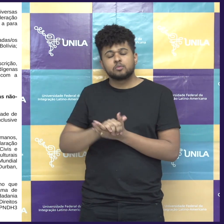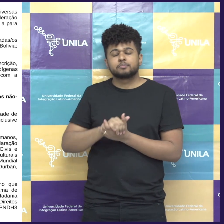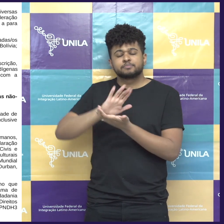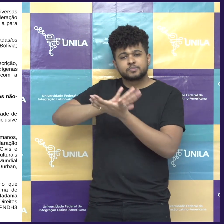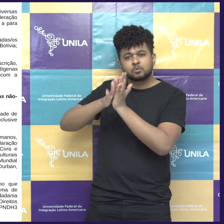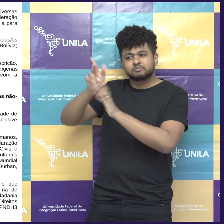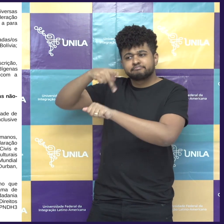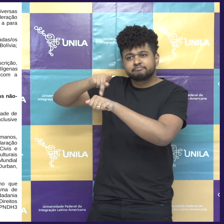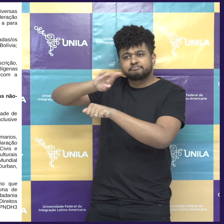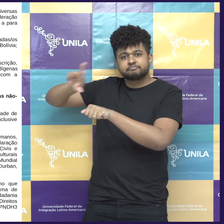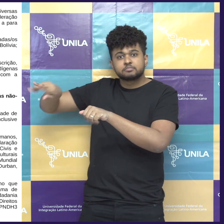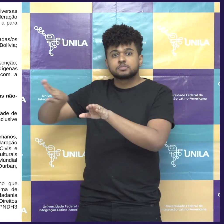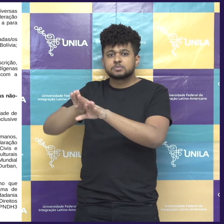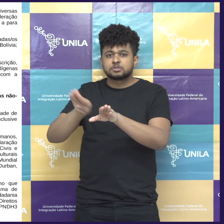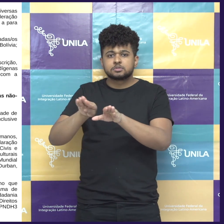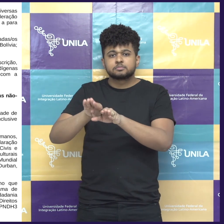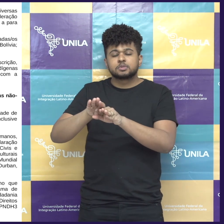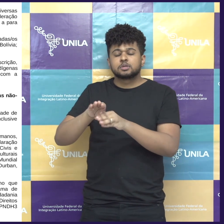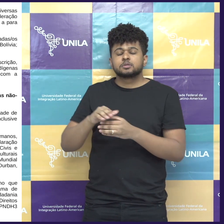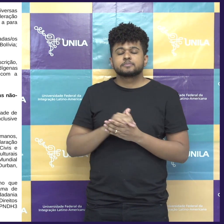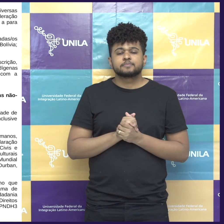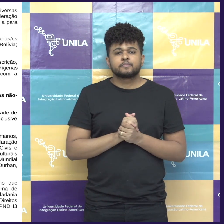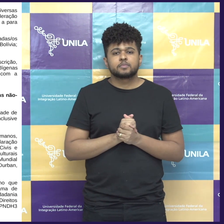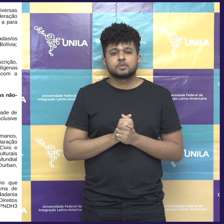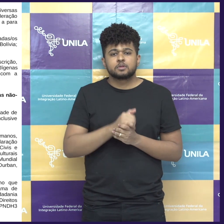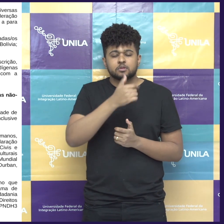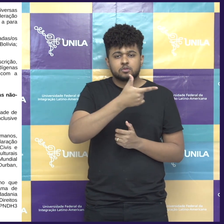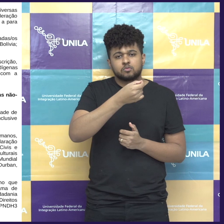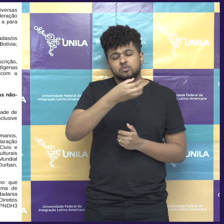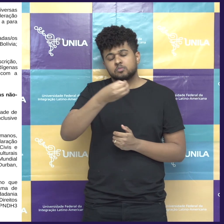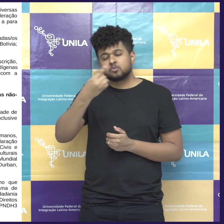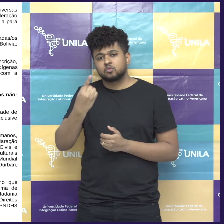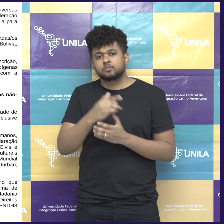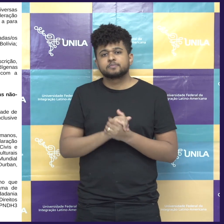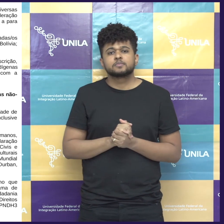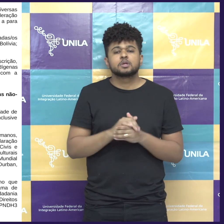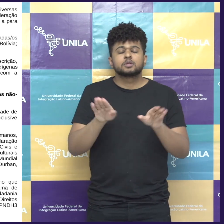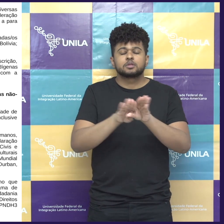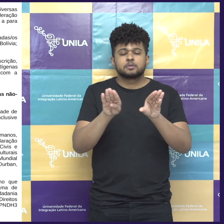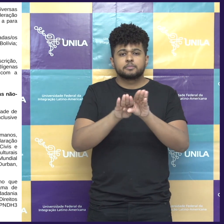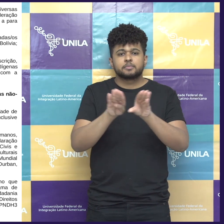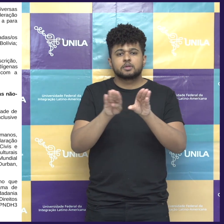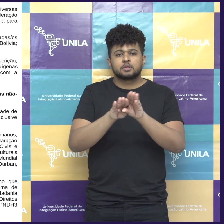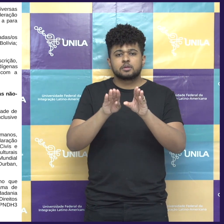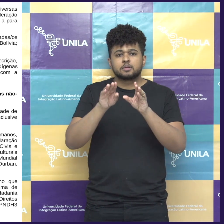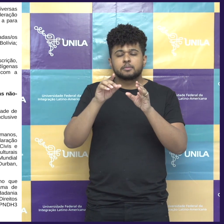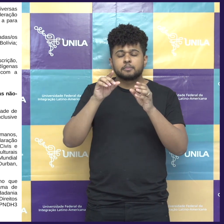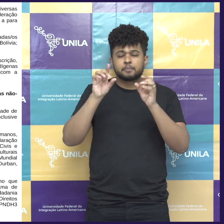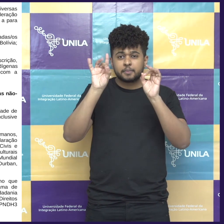Xenofobia e Intolerância Correlata, Durban, 2001, e os princípios de